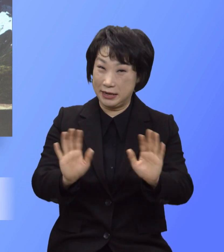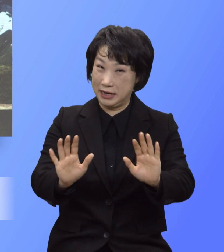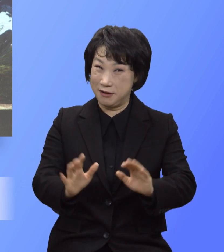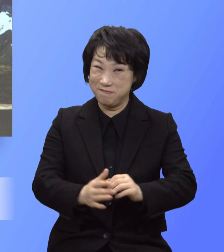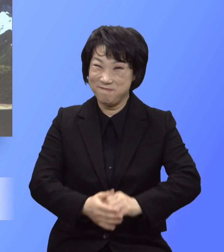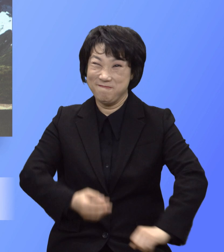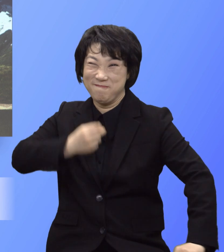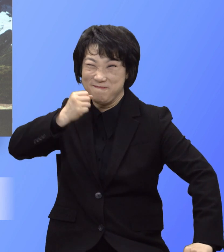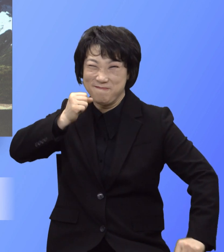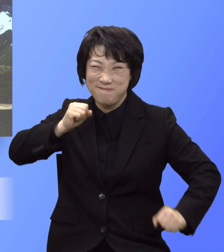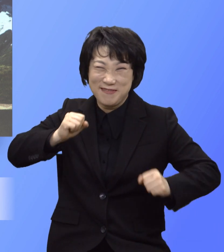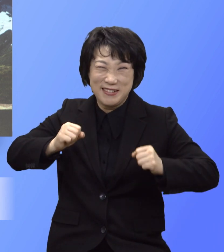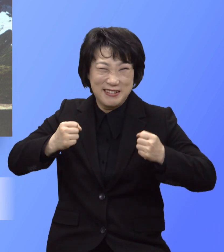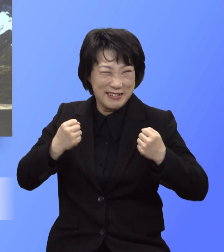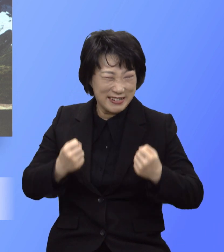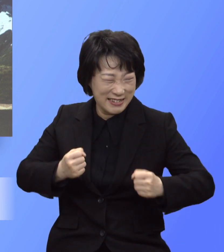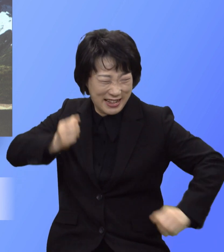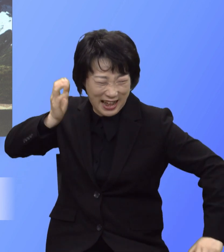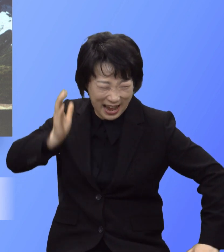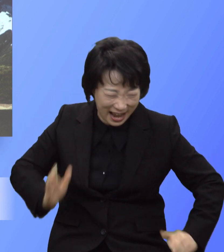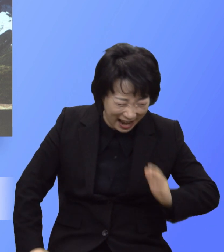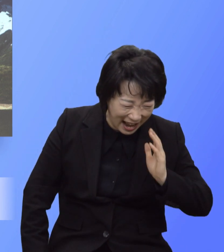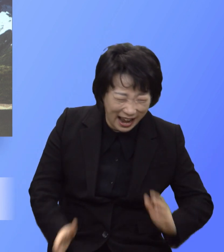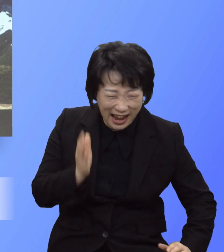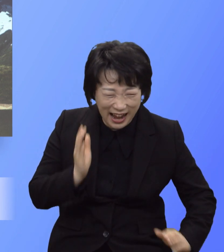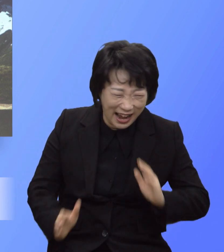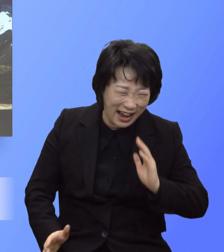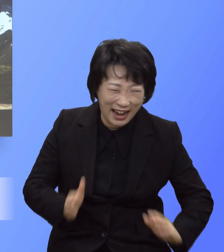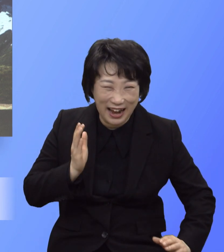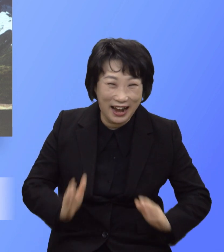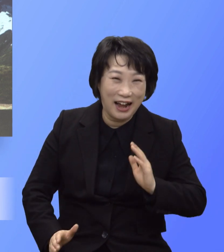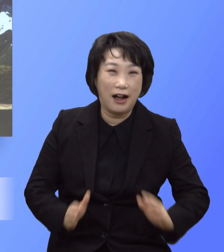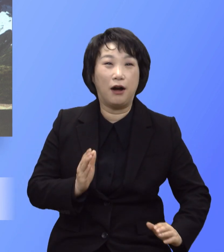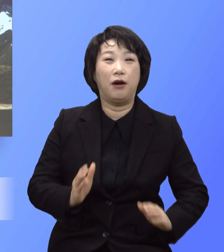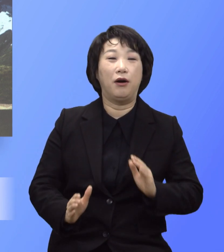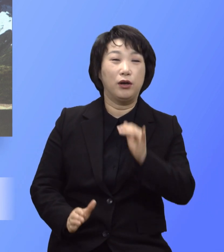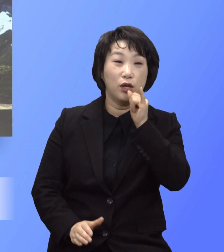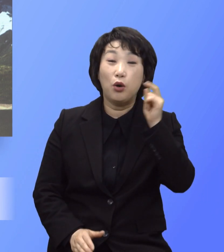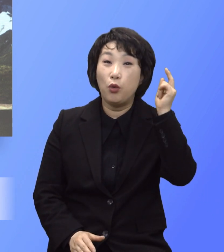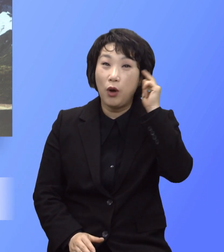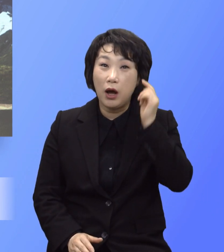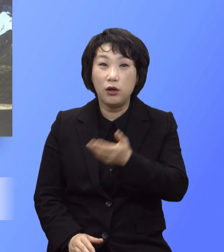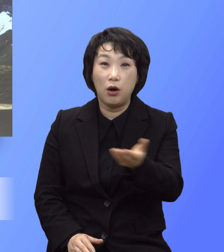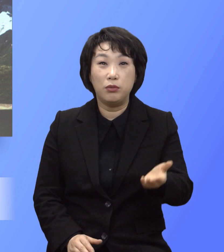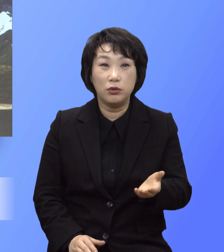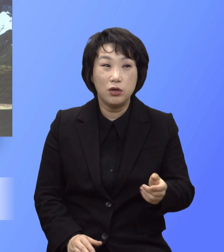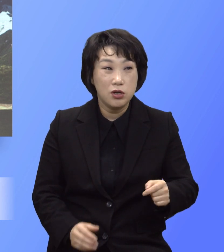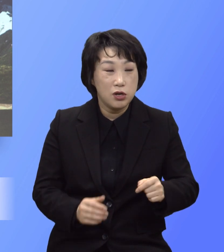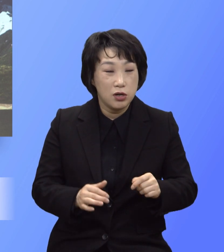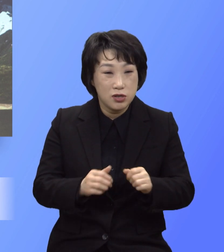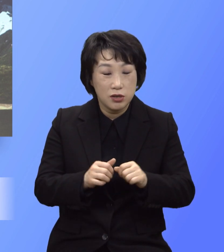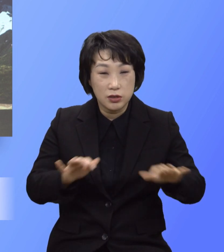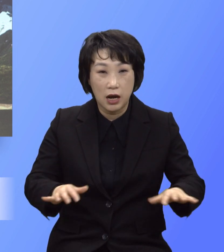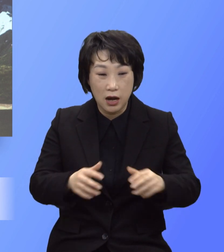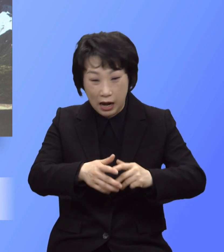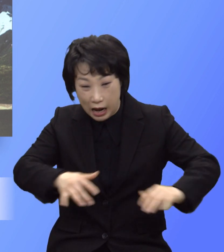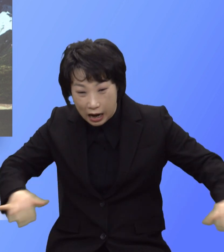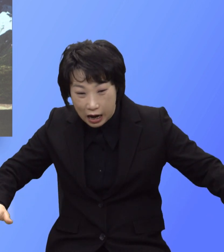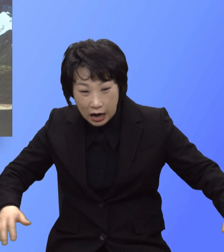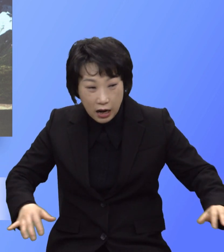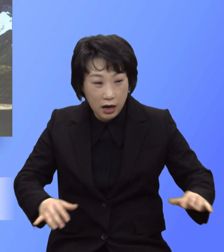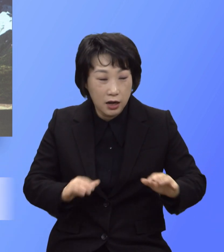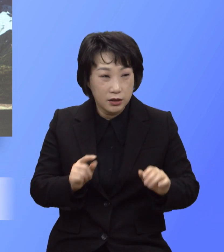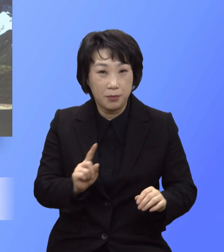쉬익 한번 달리고 딱 끝나고 말하자니 순간에 왜 그러니까 한 번 한 발